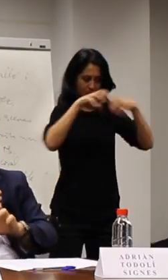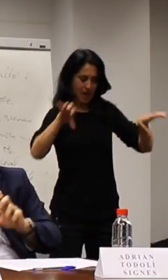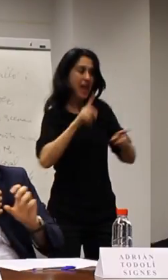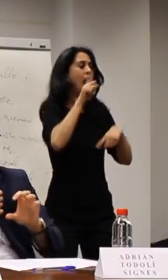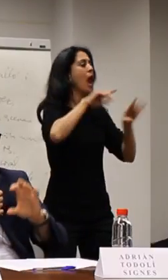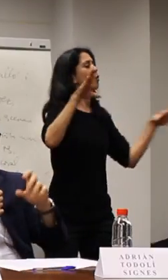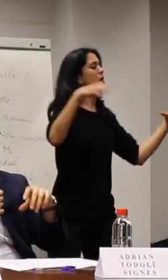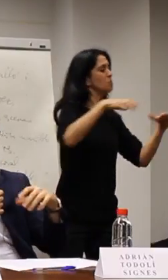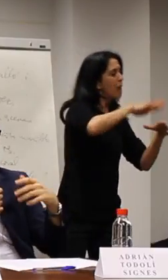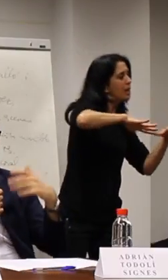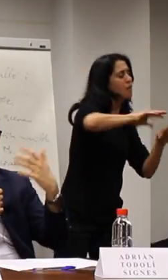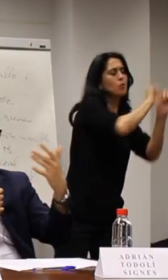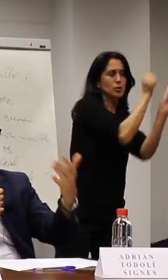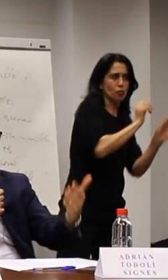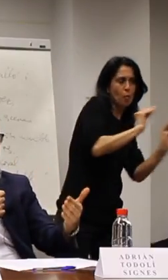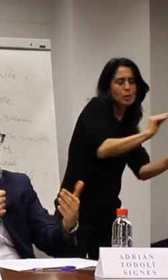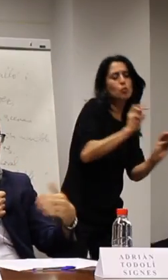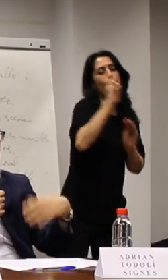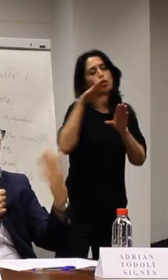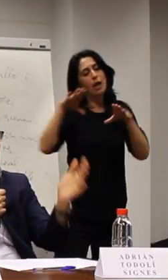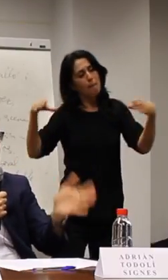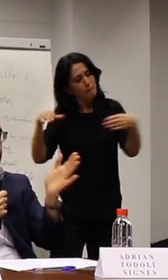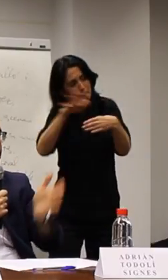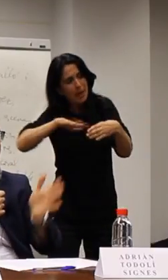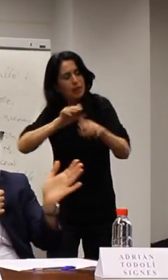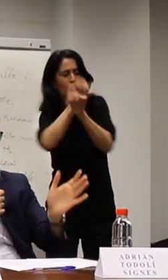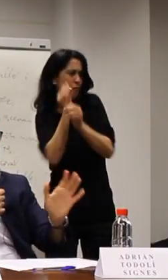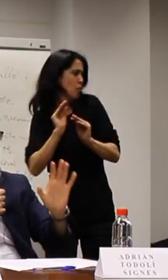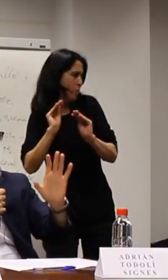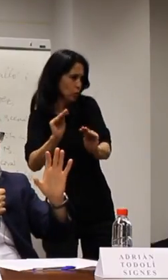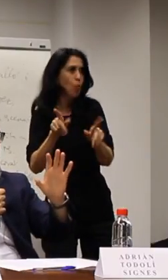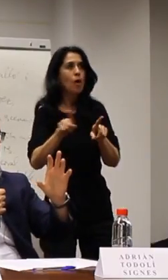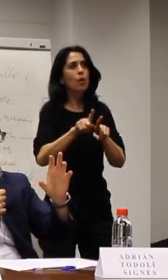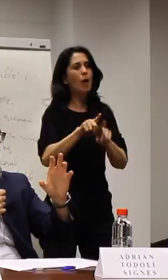hay unas plataformas que lo hacen de otras, y en derecho nunca se puede